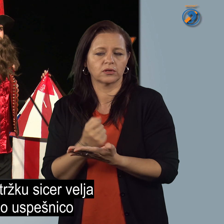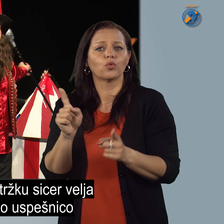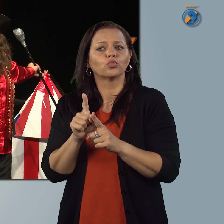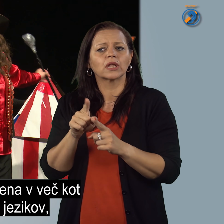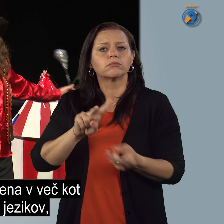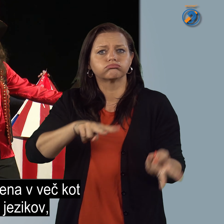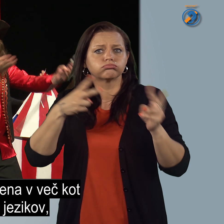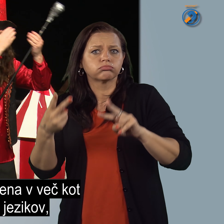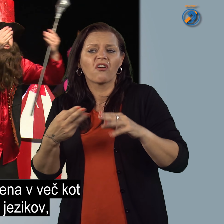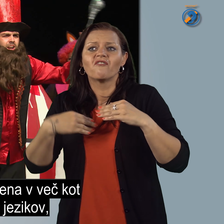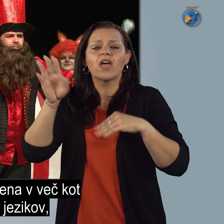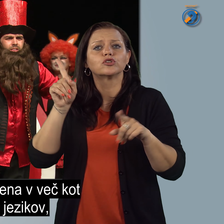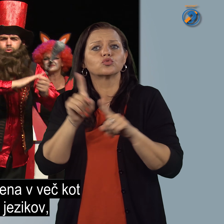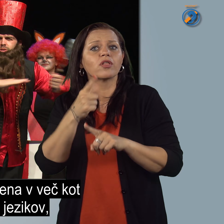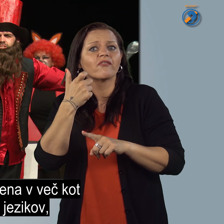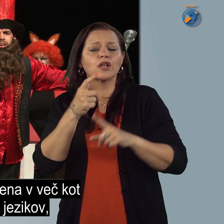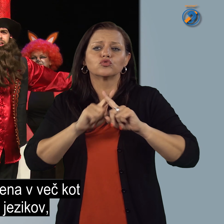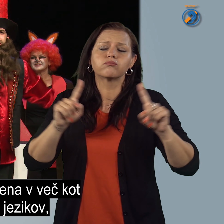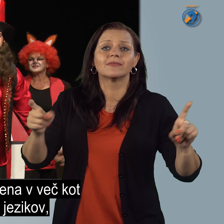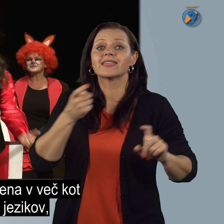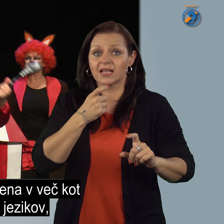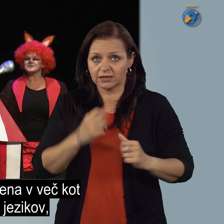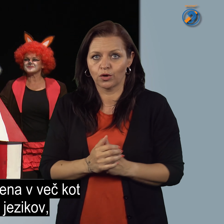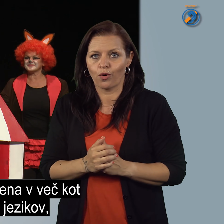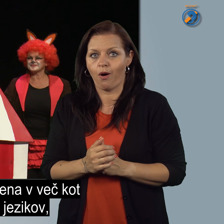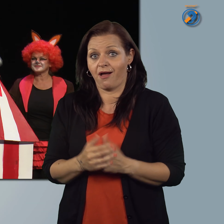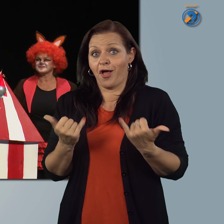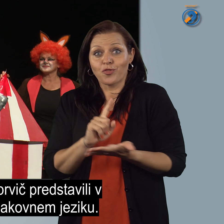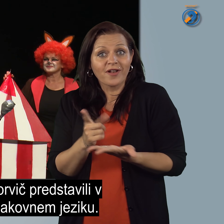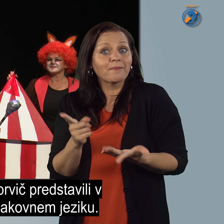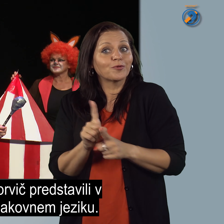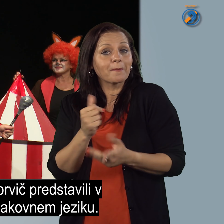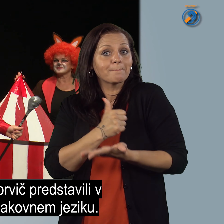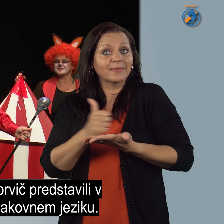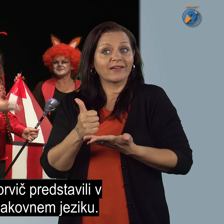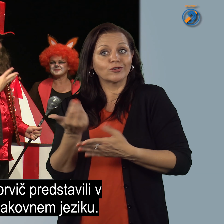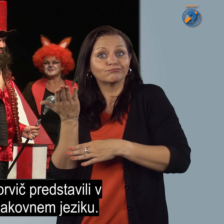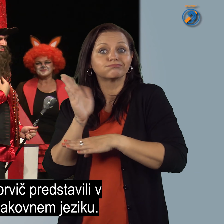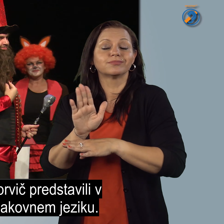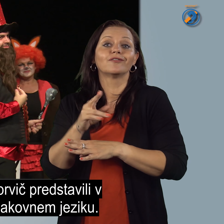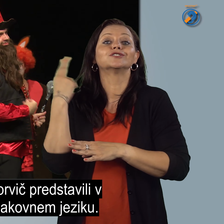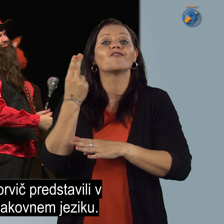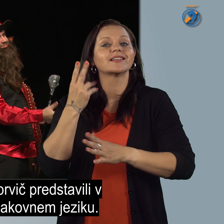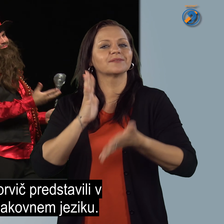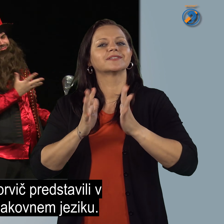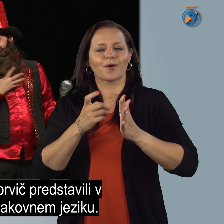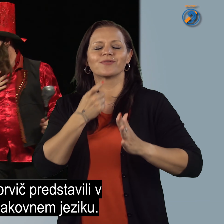in je prevedena v več kot 200 jezikov, tokrat pa so jo prvič predstavili v slovenskem znakovnem